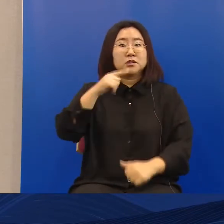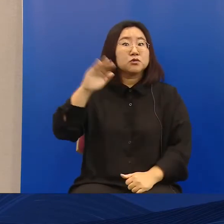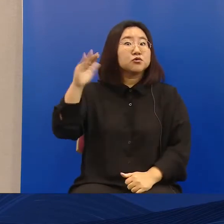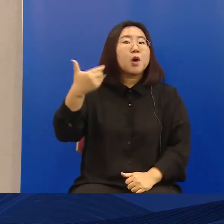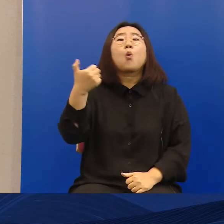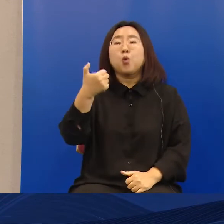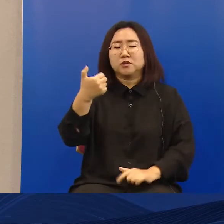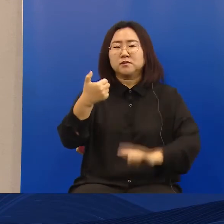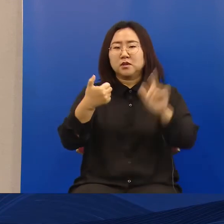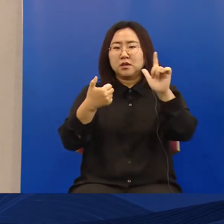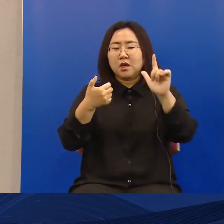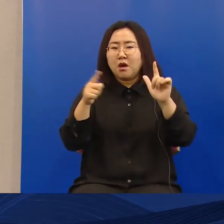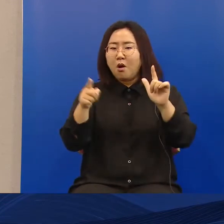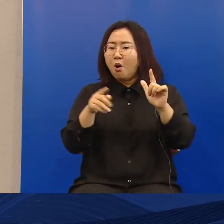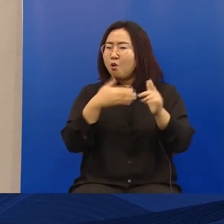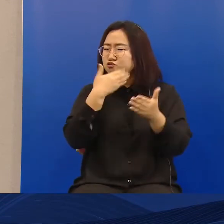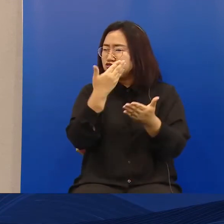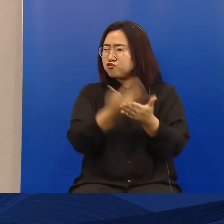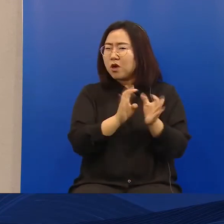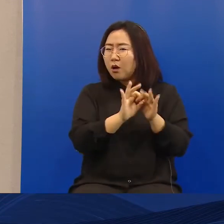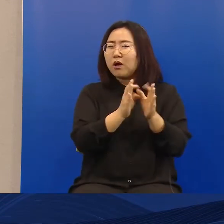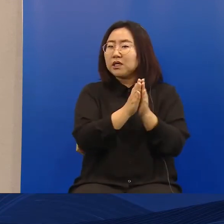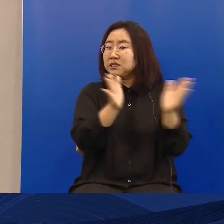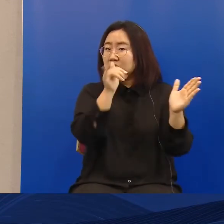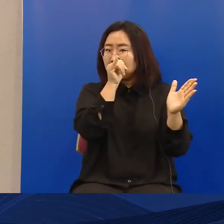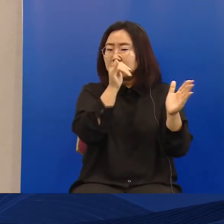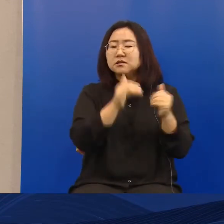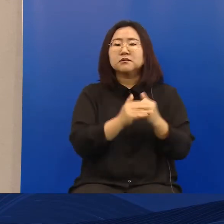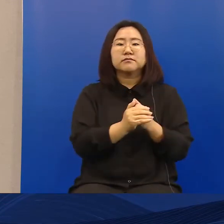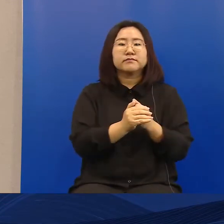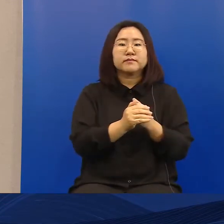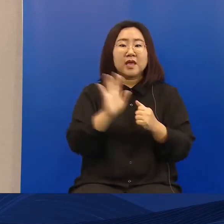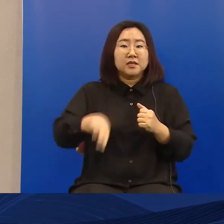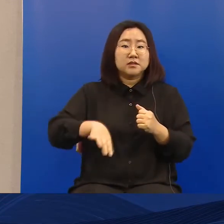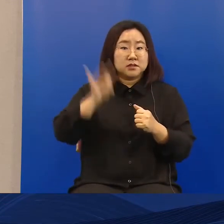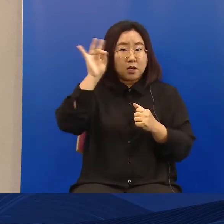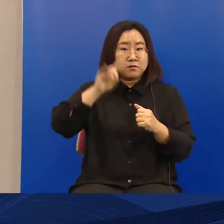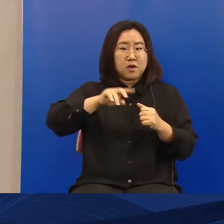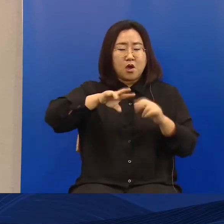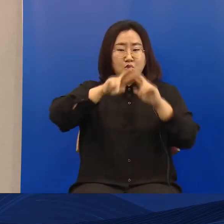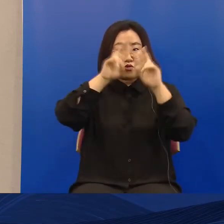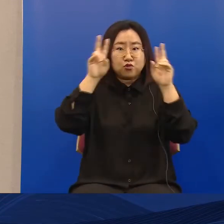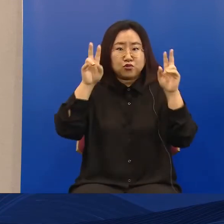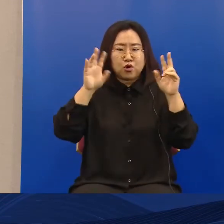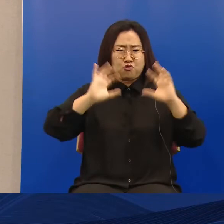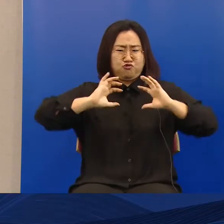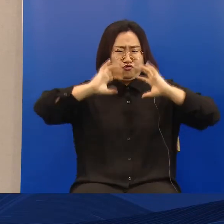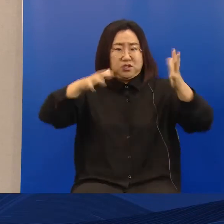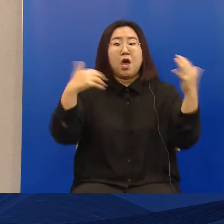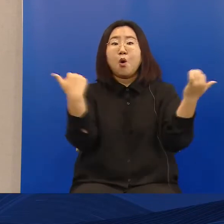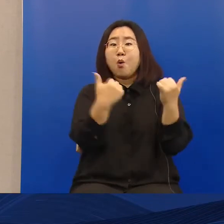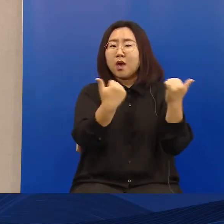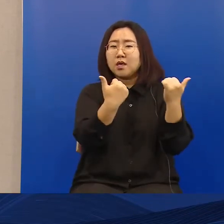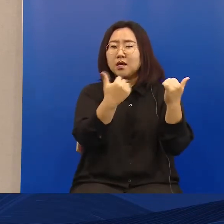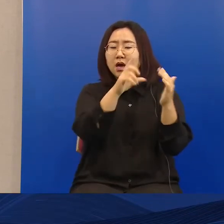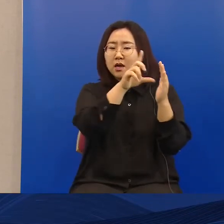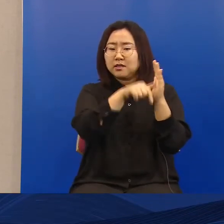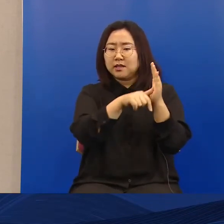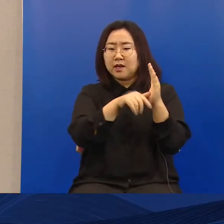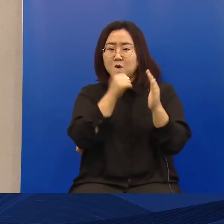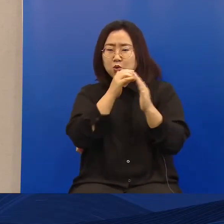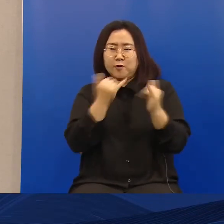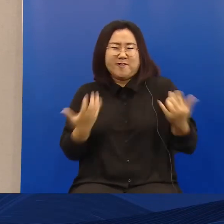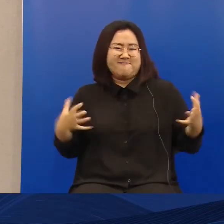1995년에요. 중요한 관계가 형성이 됐습니다. 자, 최초의 국제회의가 있었습니다. 이 중요한 일을 하는 커뮤니티 통역사들이